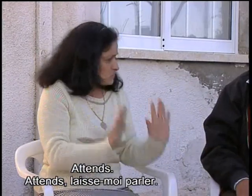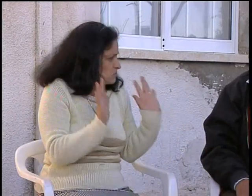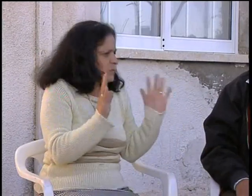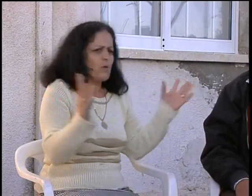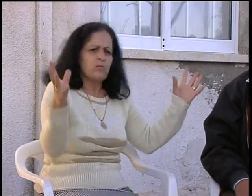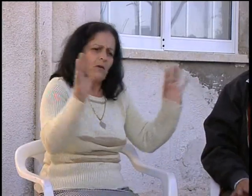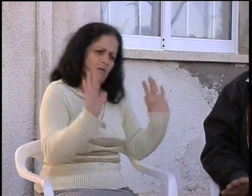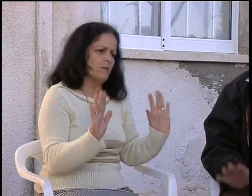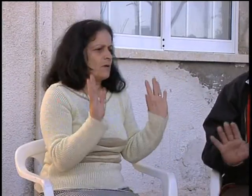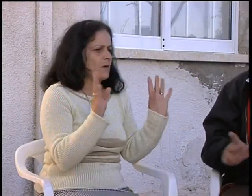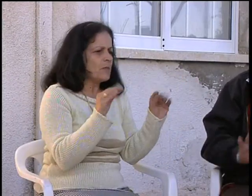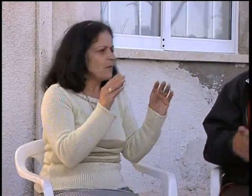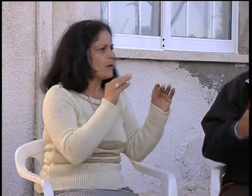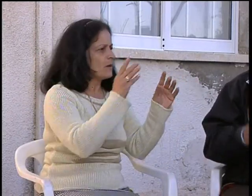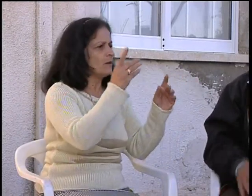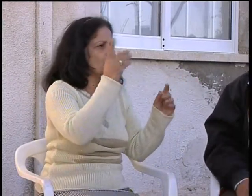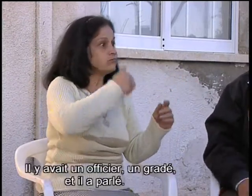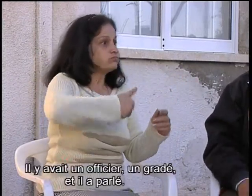parler.